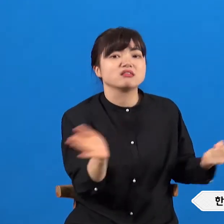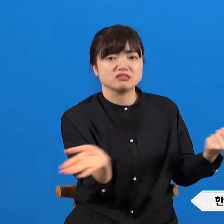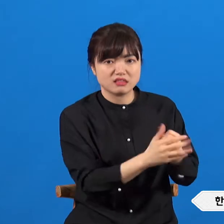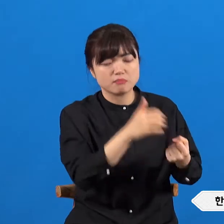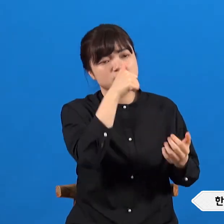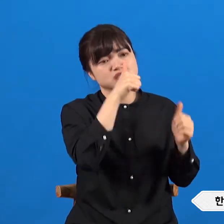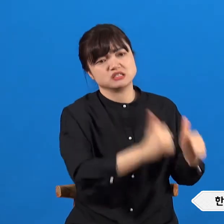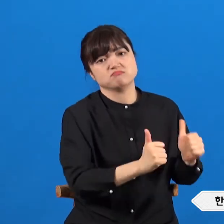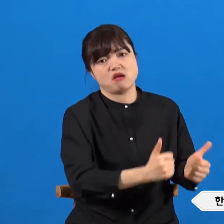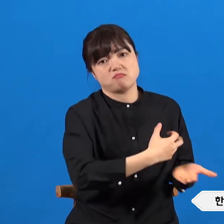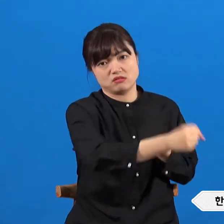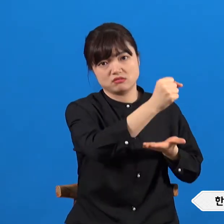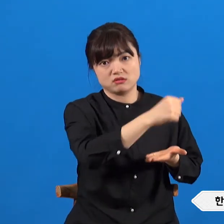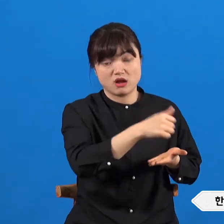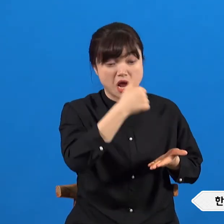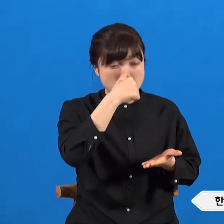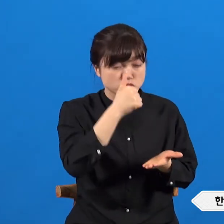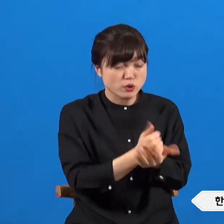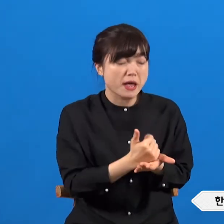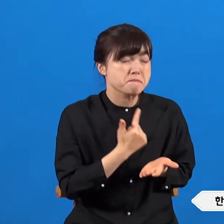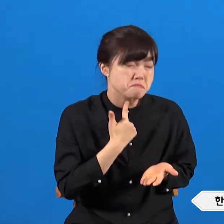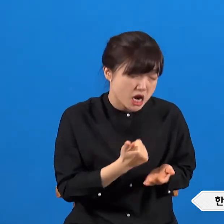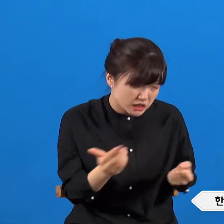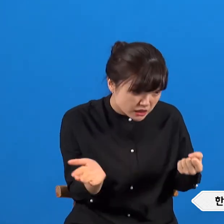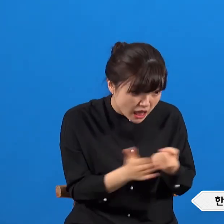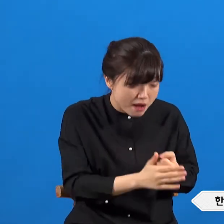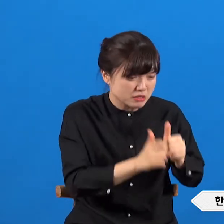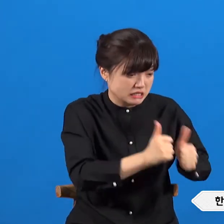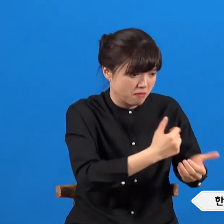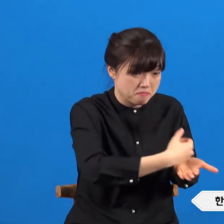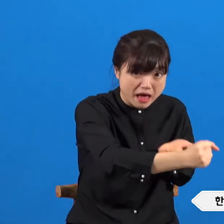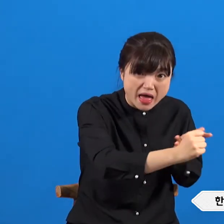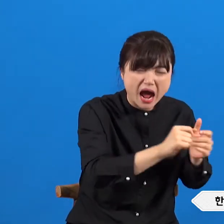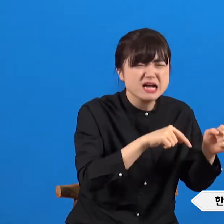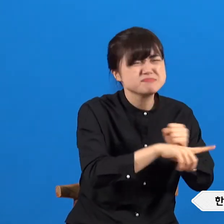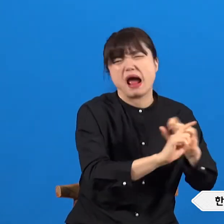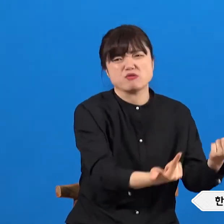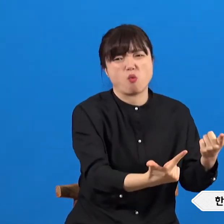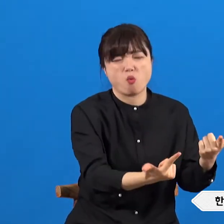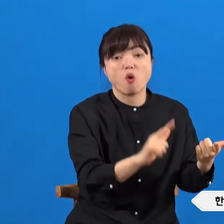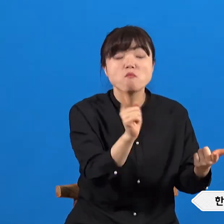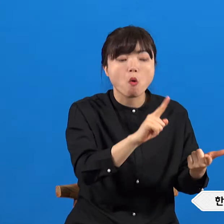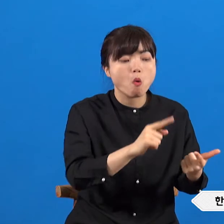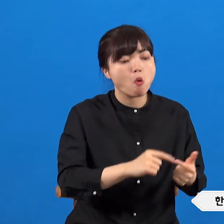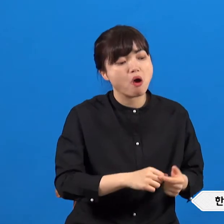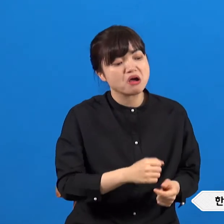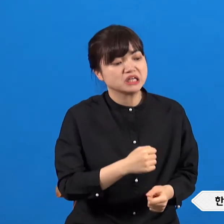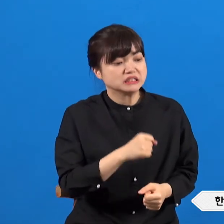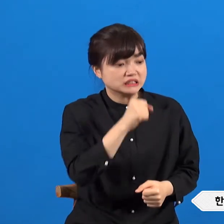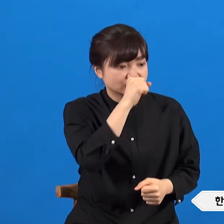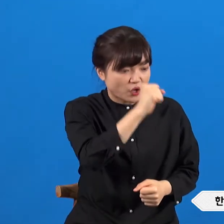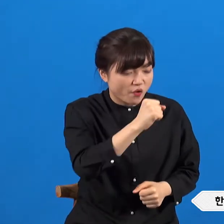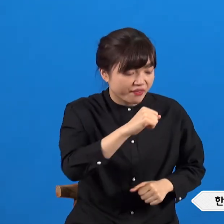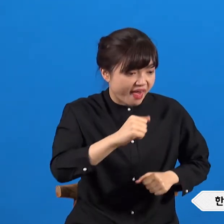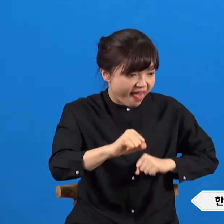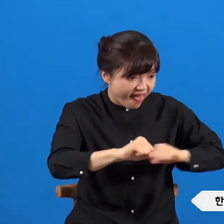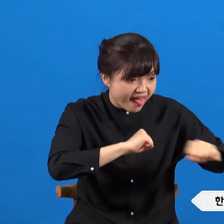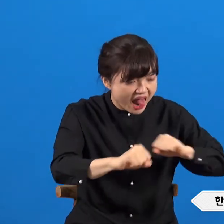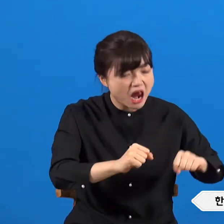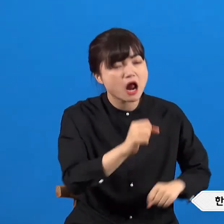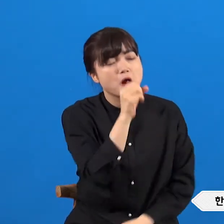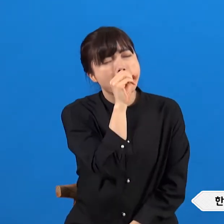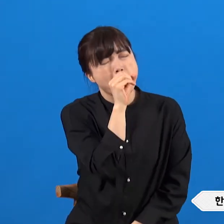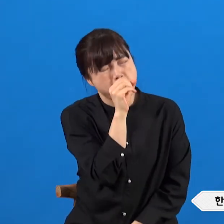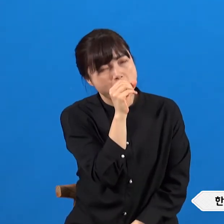것입니다. 죄를 범해서 심판받는 것이 아니라 선한 일을 생략해버려서 심판받는